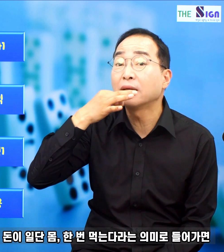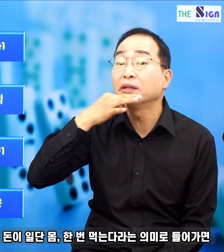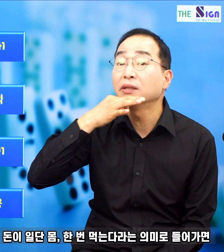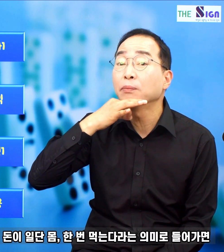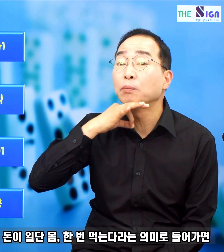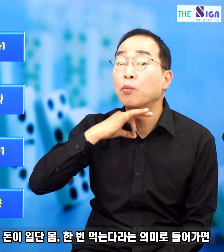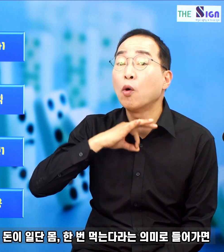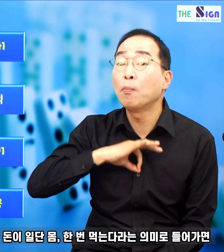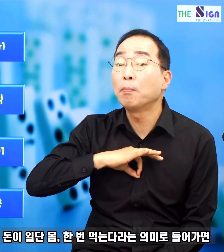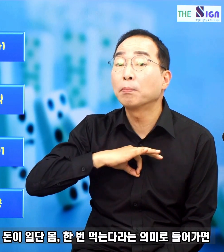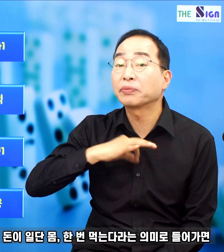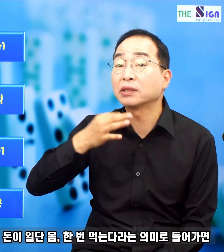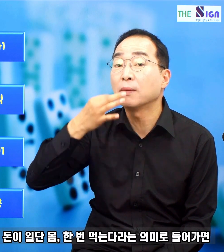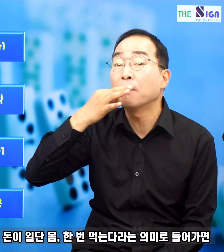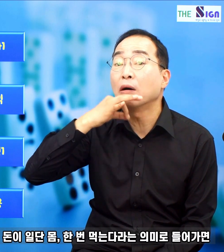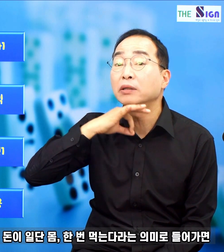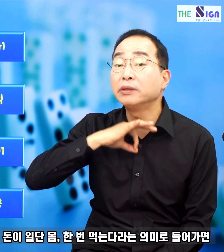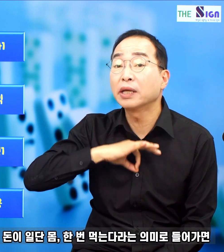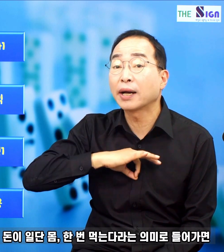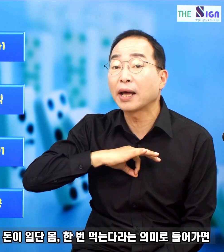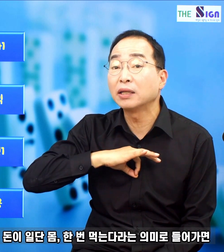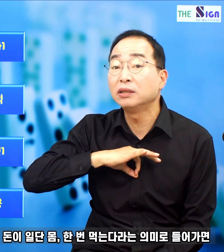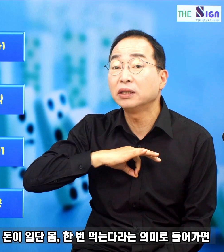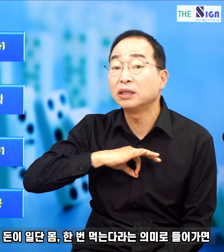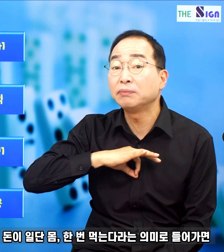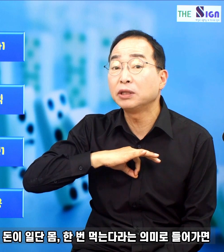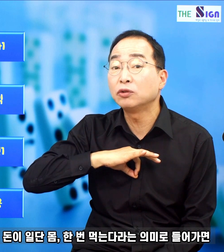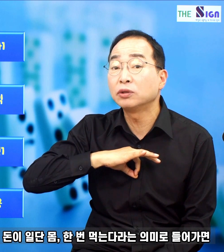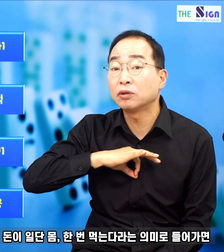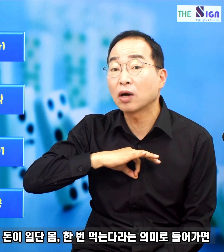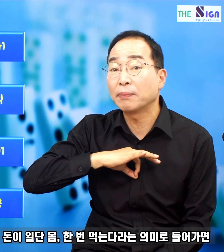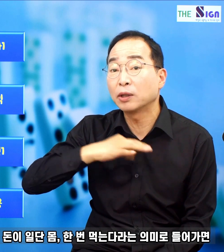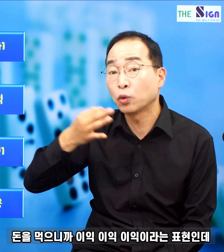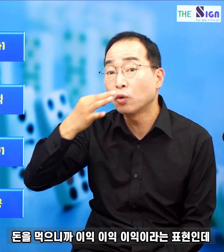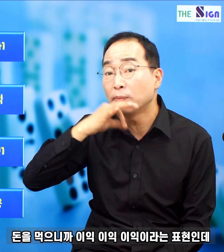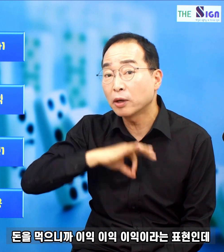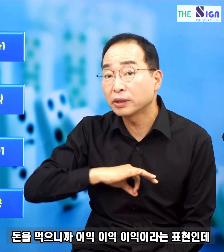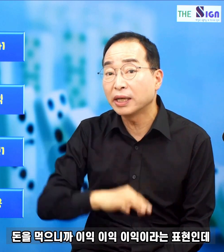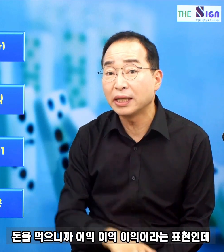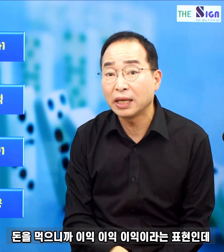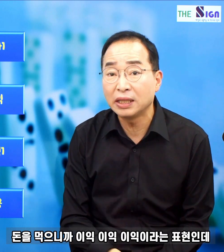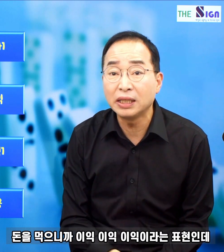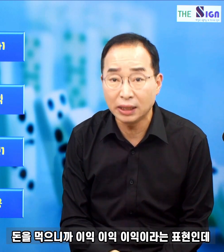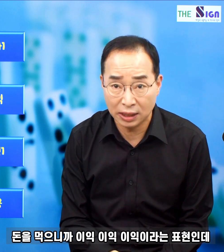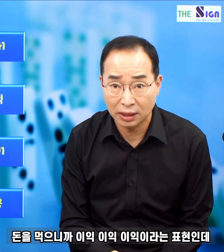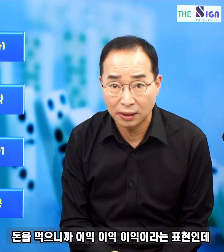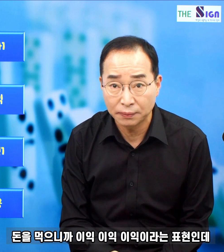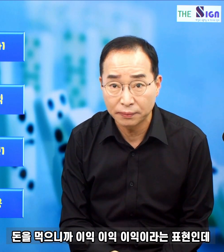일단 다시 한번 먹는다라는 의미로 들어가면 돈을 먹으니까